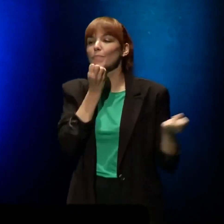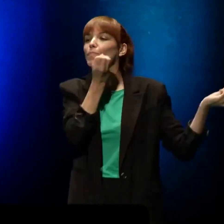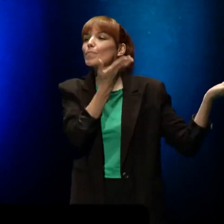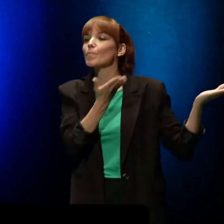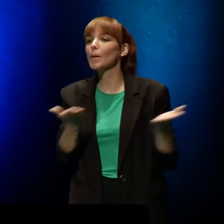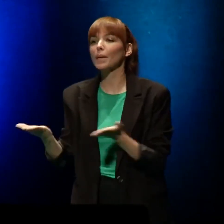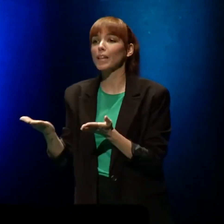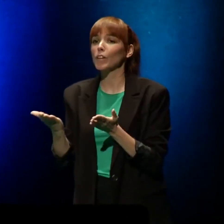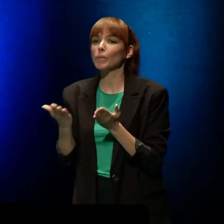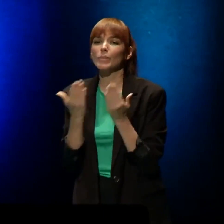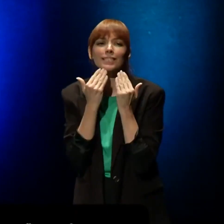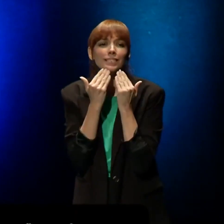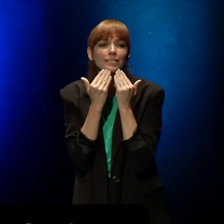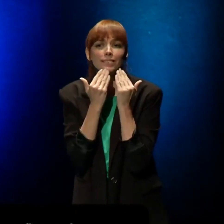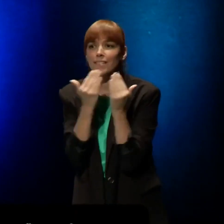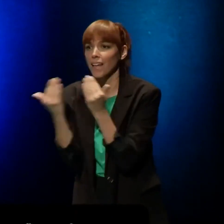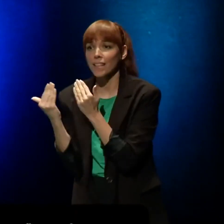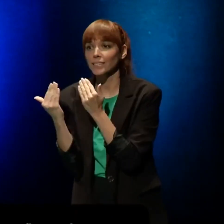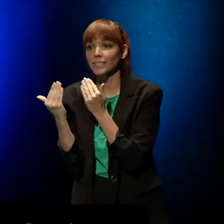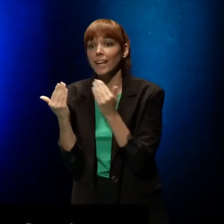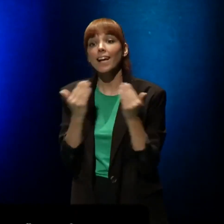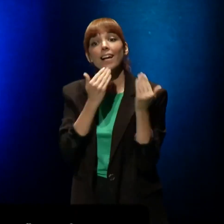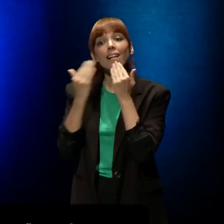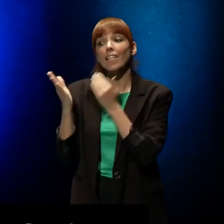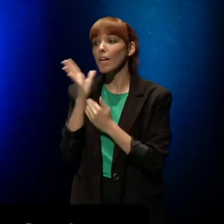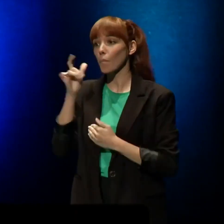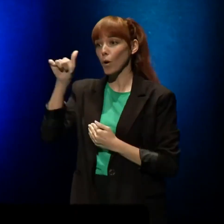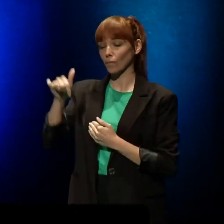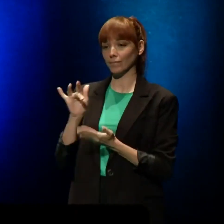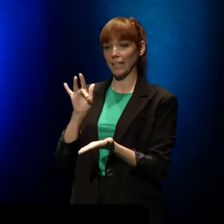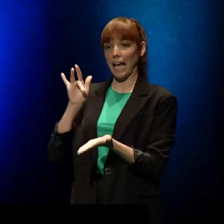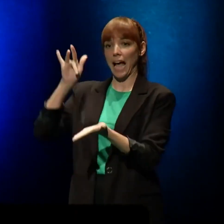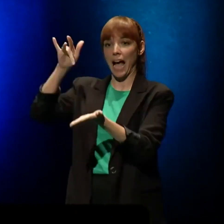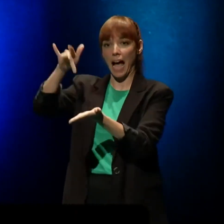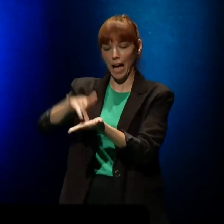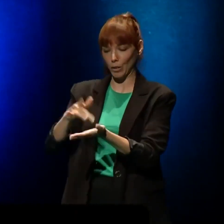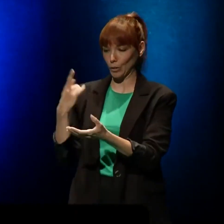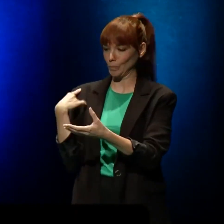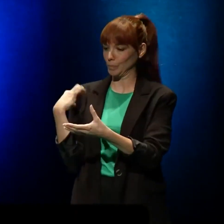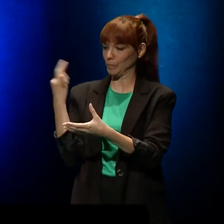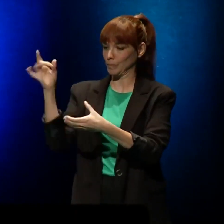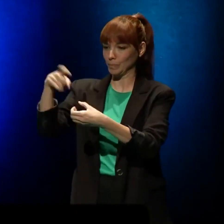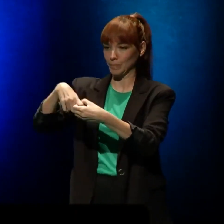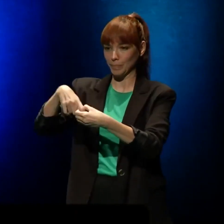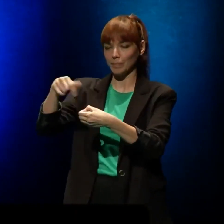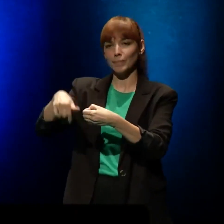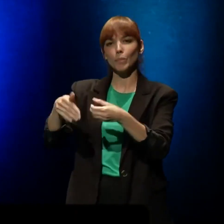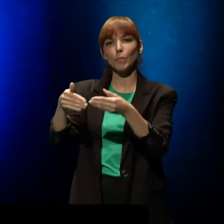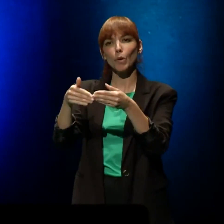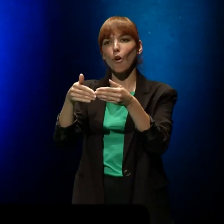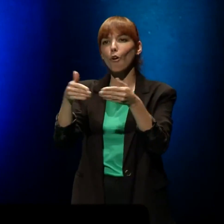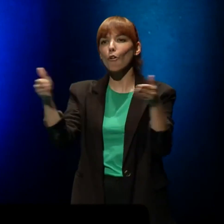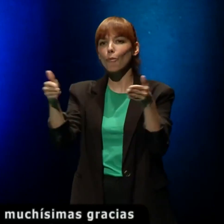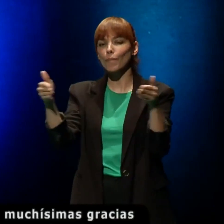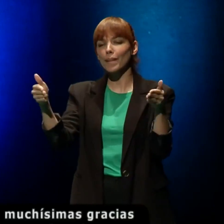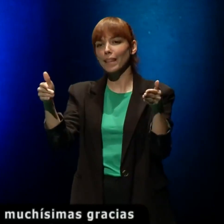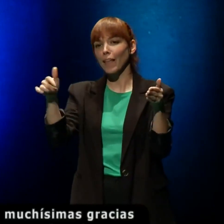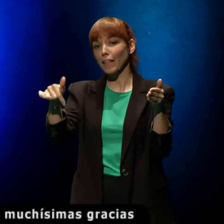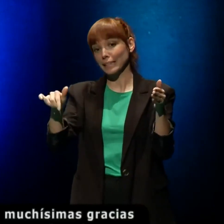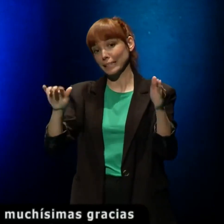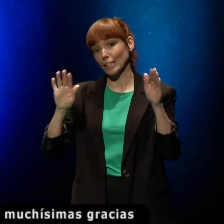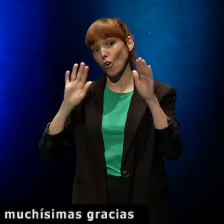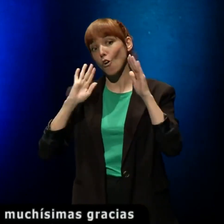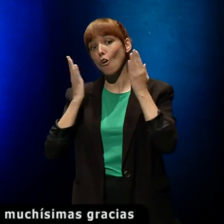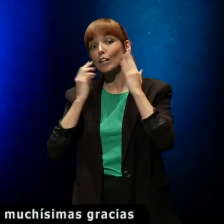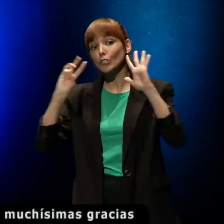bienvenidos y muchísimas gracias por estar en este acto de comienzo de este congreso,